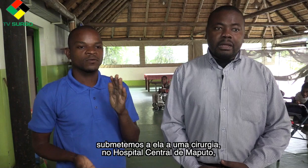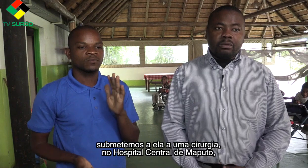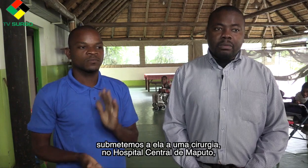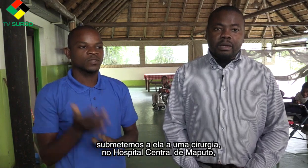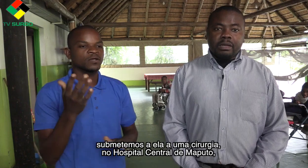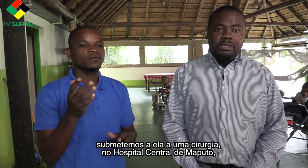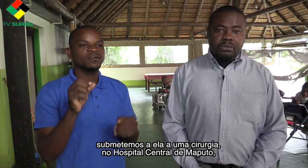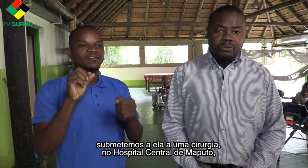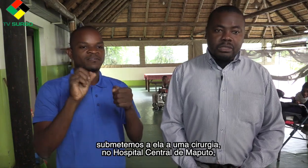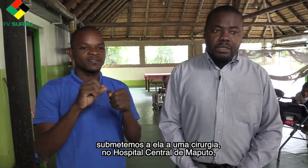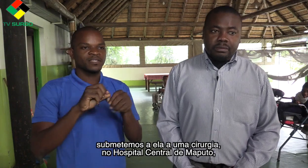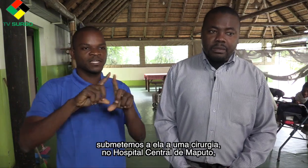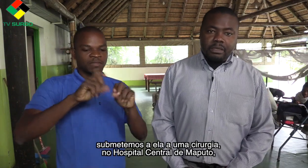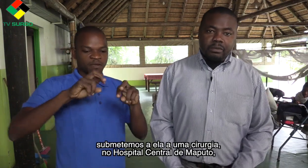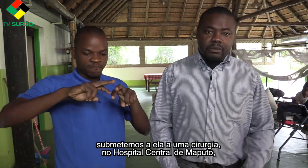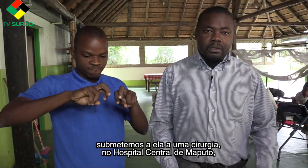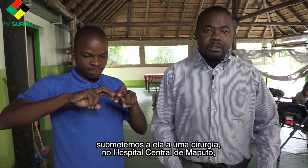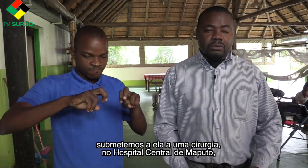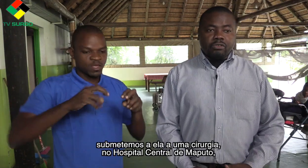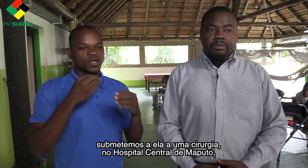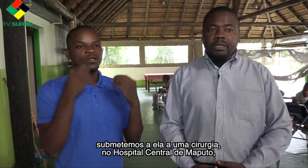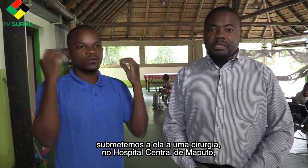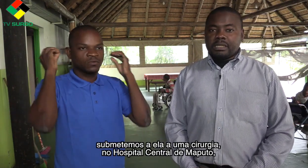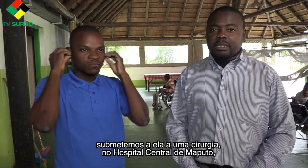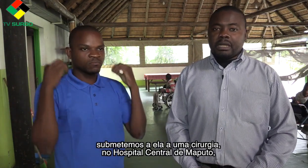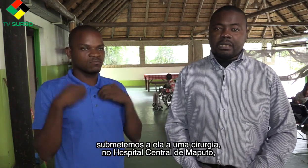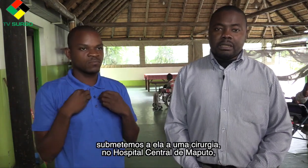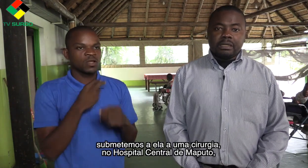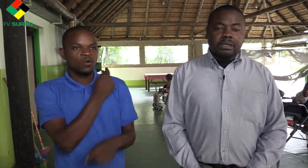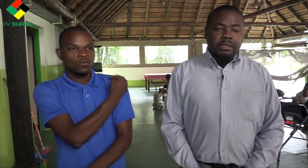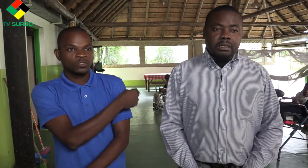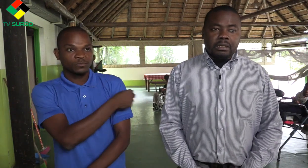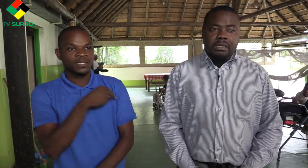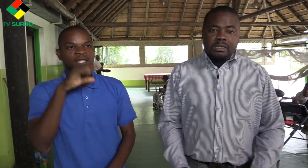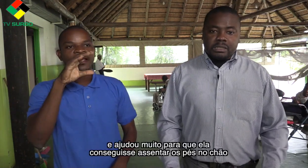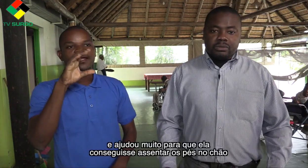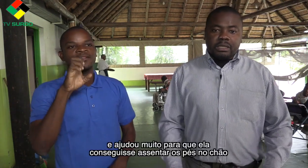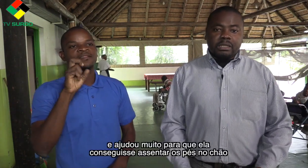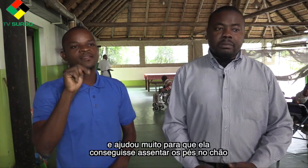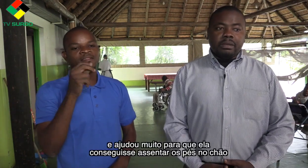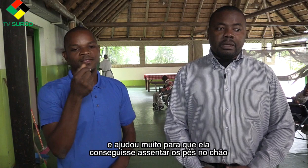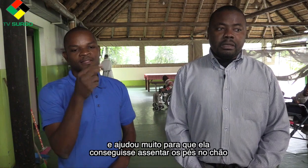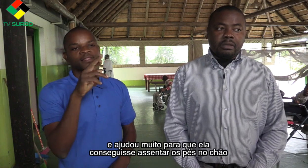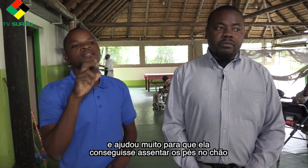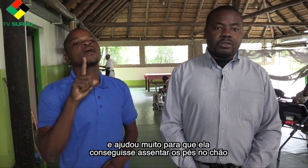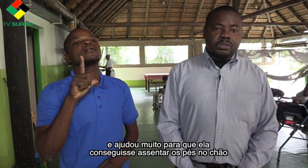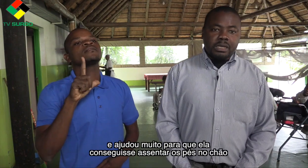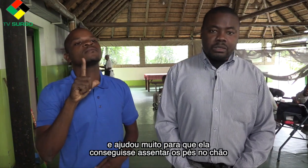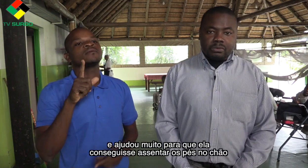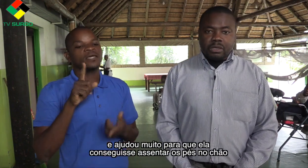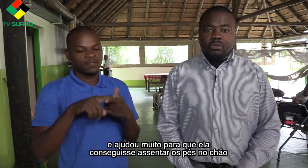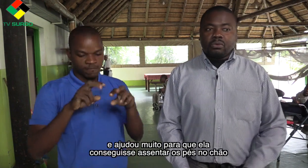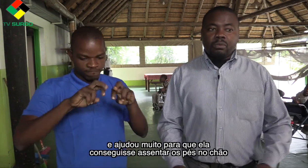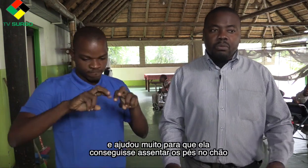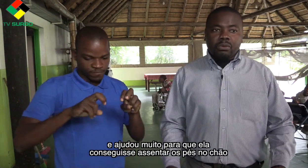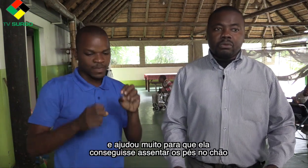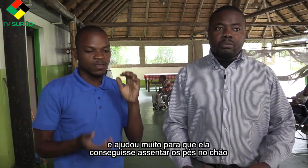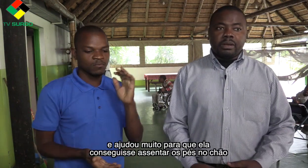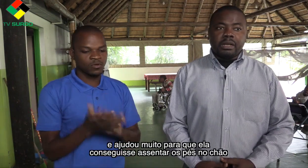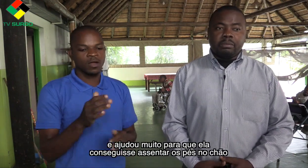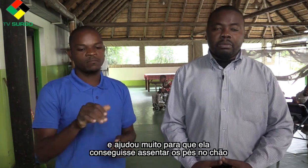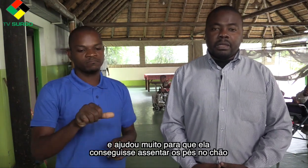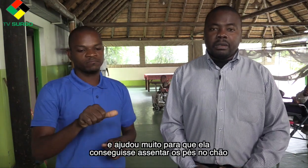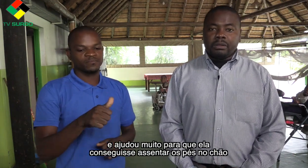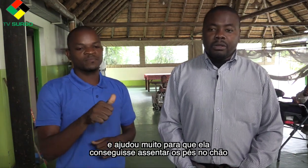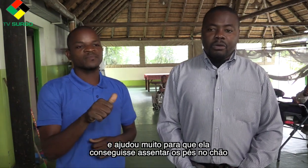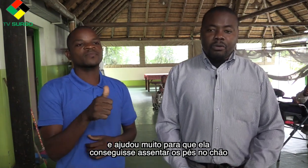submeter ela a uma cirurgia a nível do Hospital Central, e que essa cirurgia também teve sucesso e ajudou muito